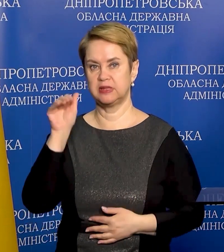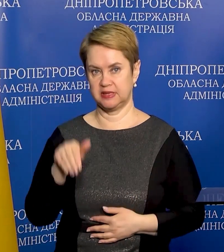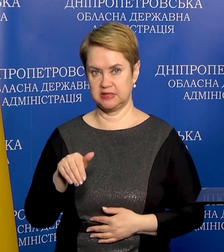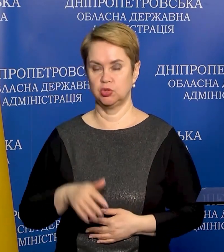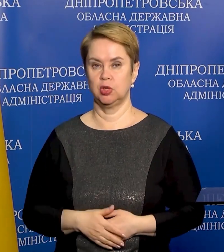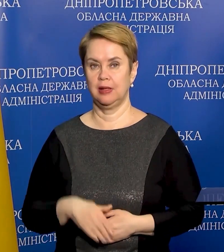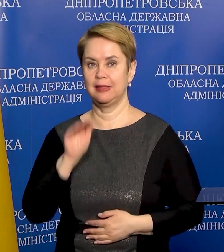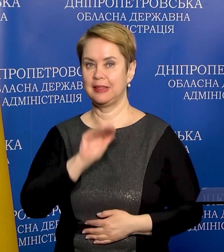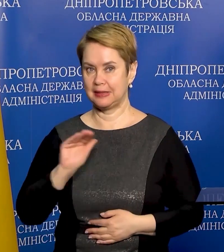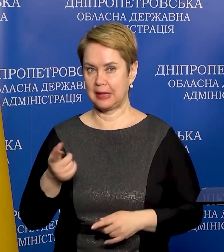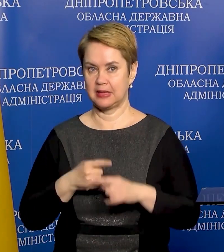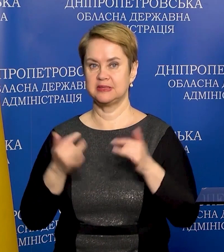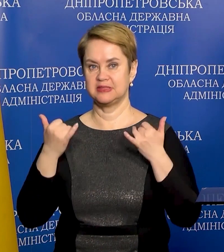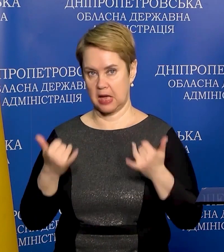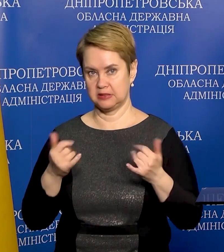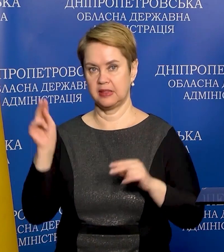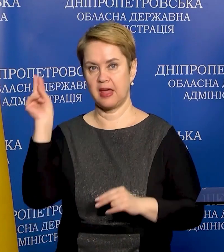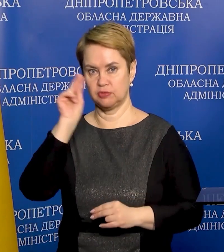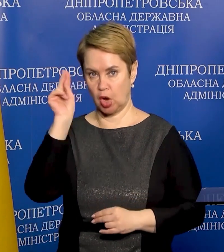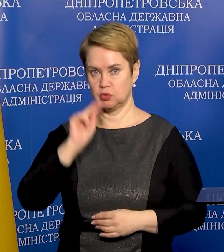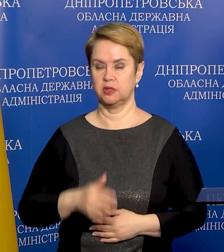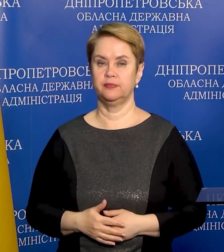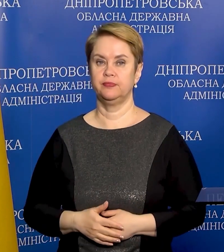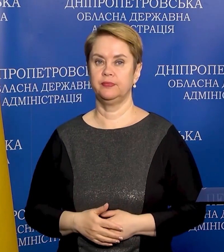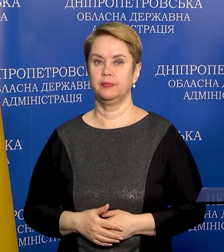2000 дітей, які зараз навчаються